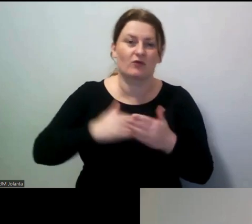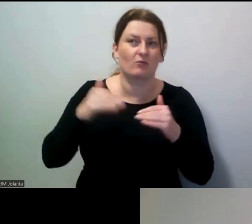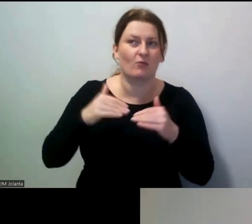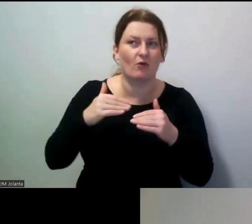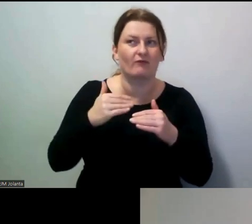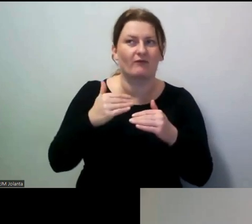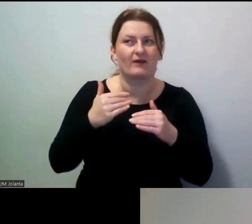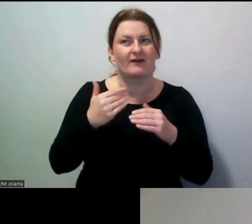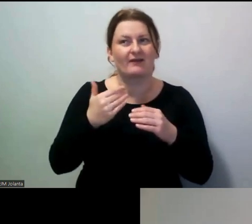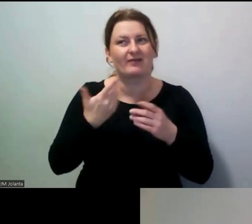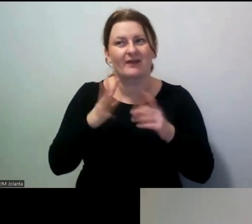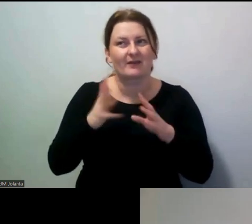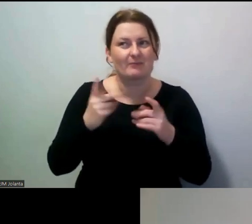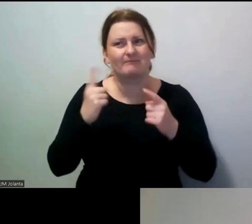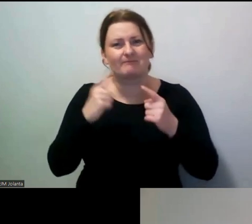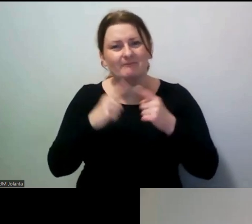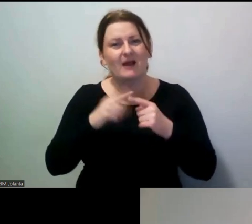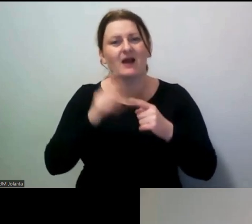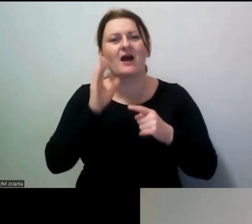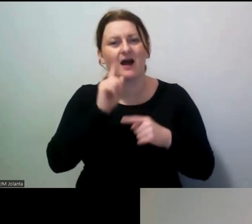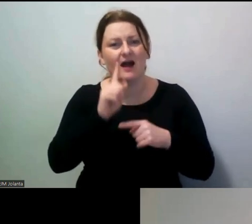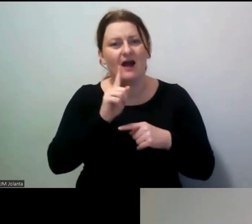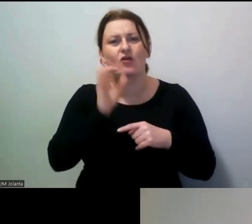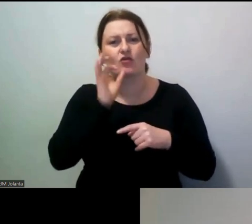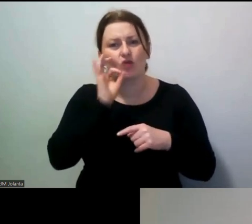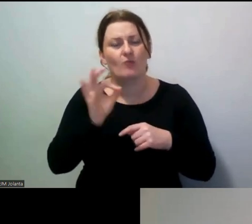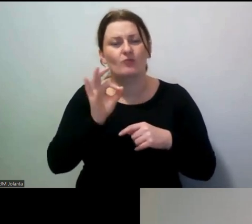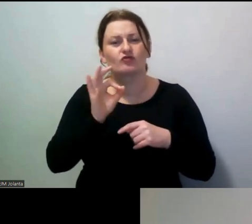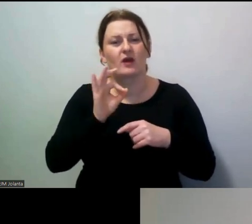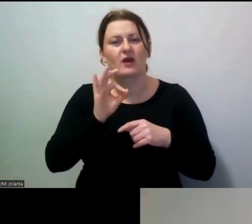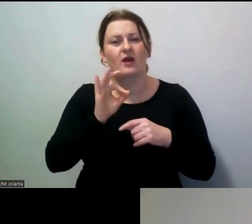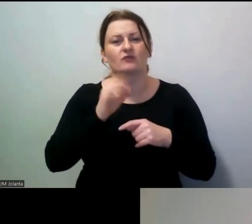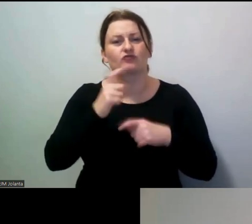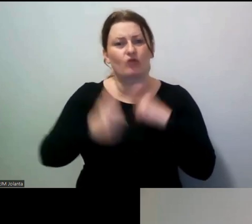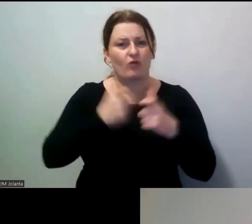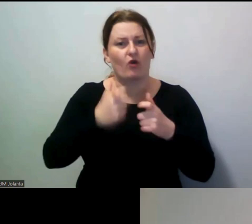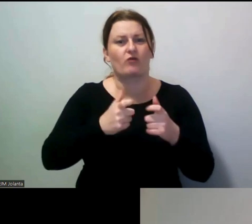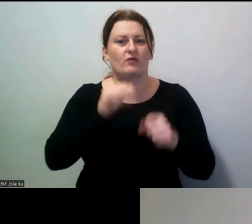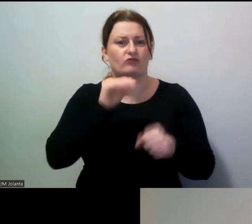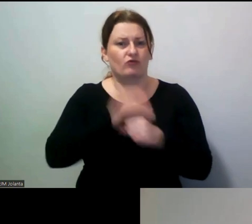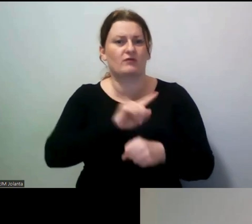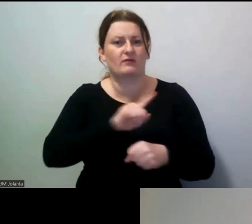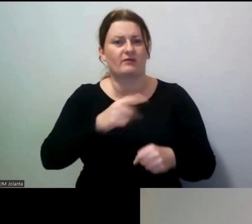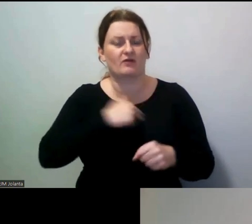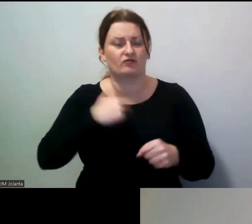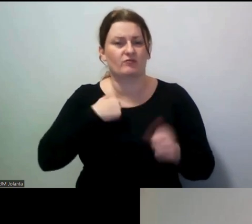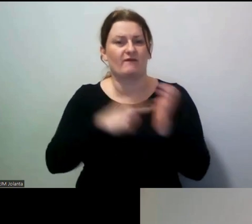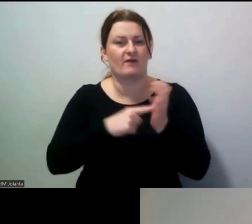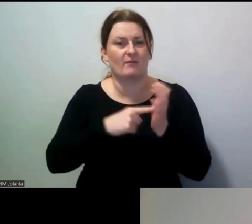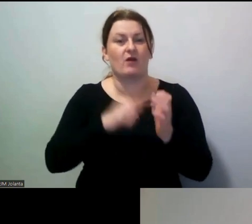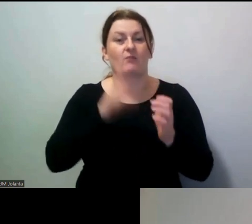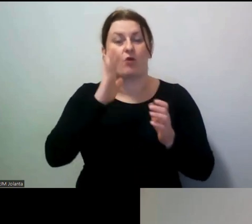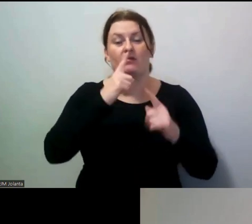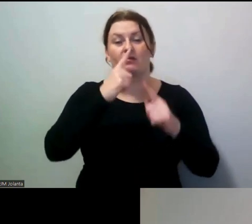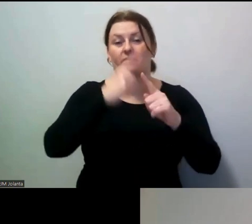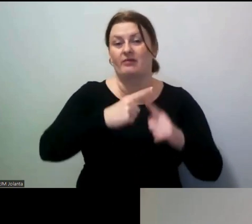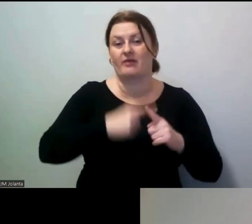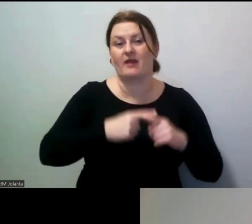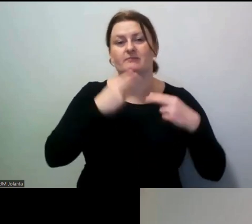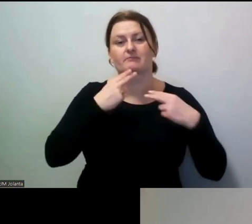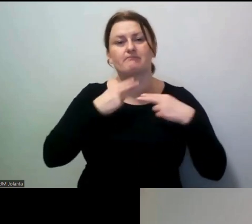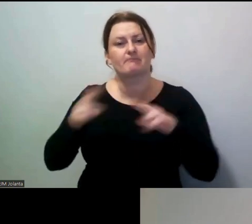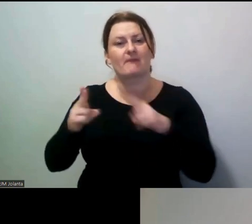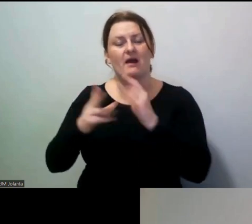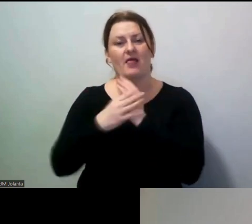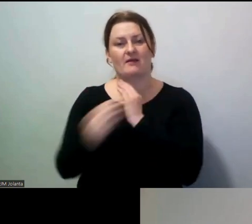jest najtrafniejsza, aczkolwiek jest skonstruowana zgodnie z naszymi wymogami, oddałyśmy ten test do